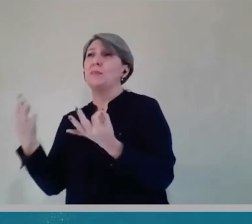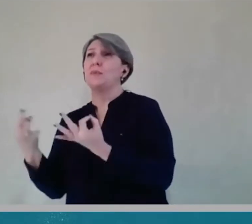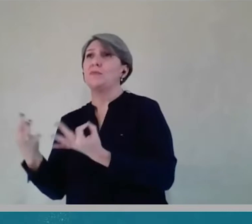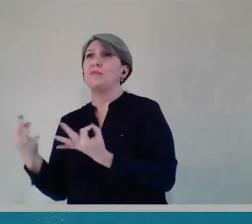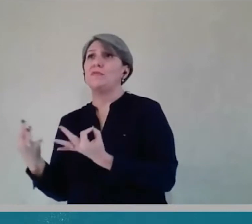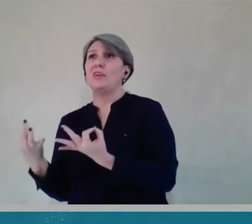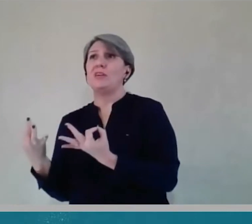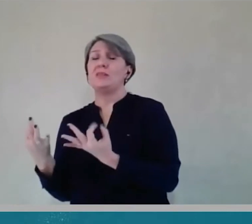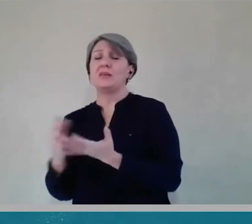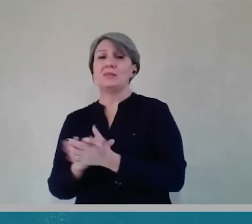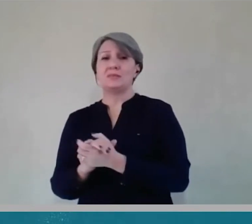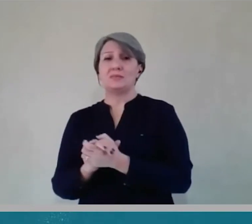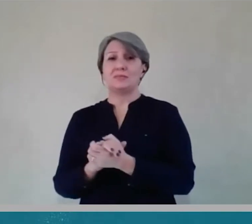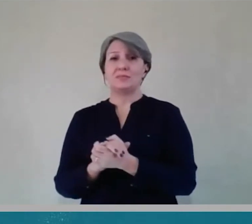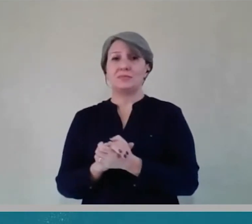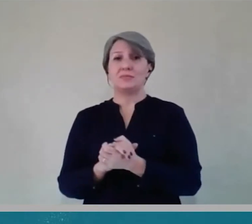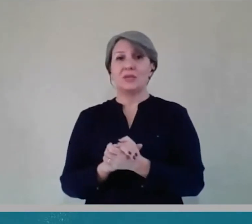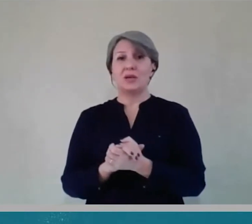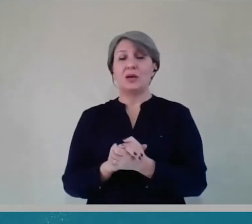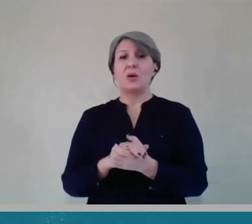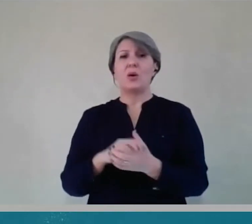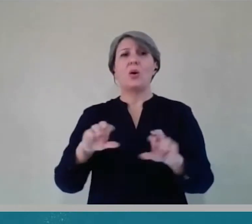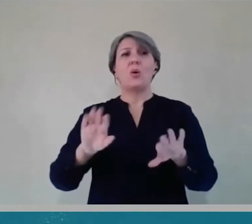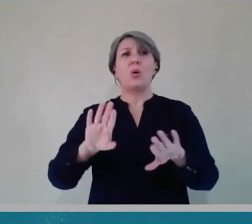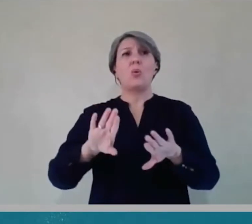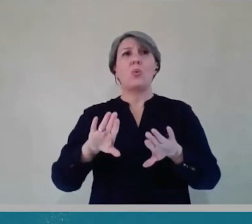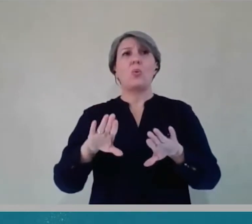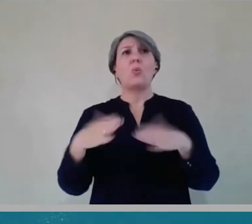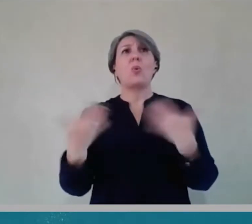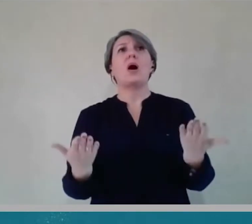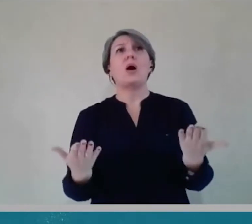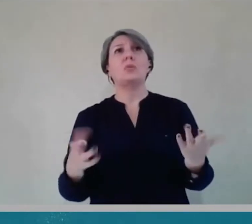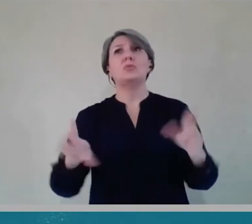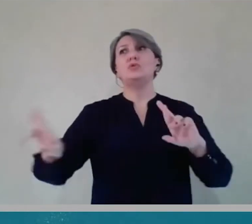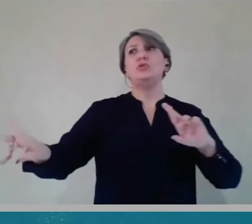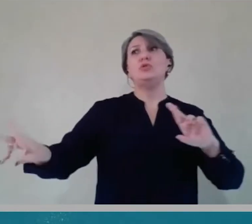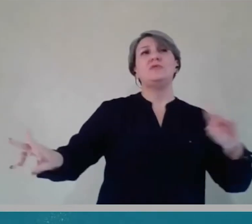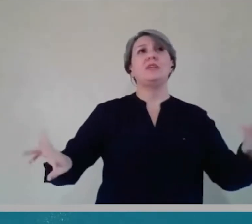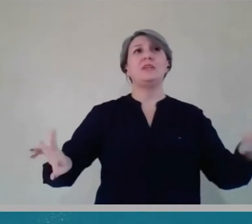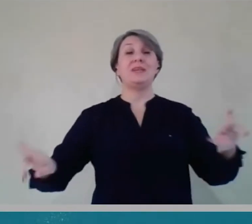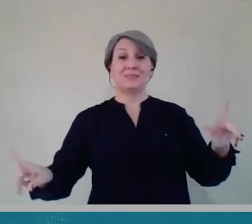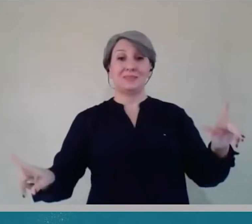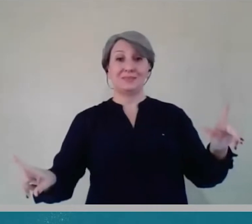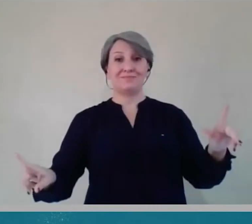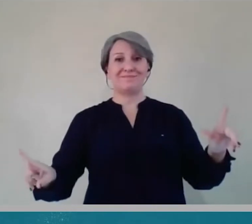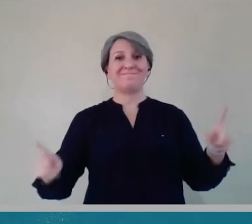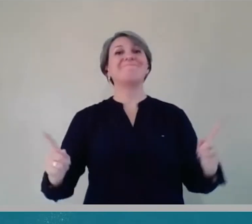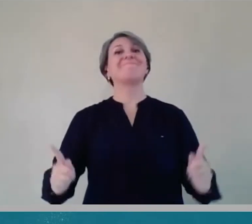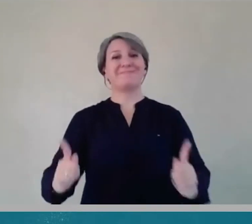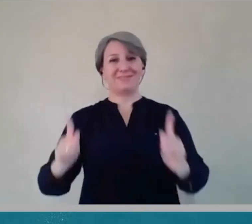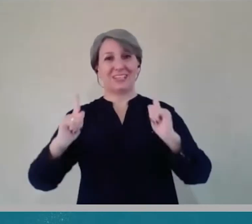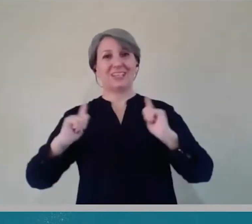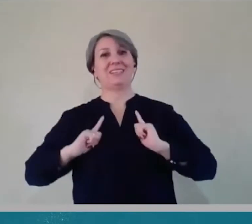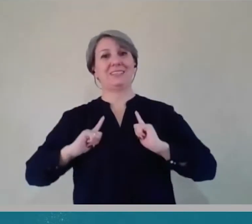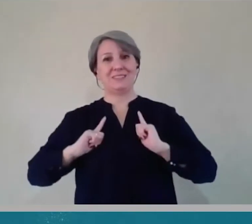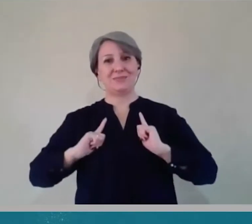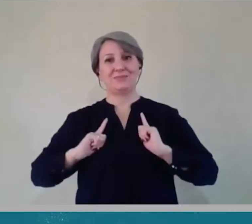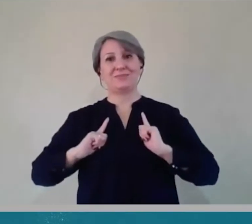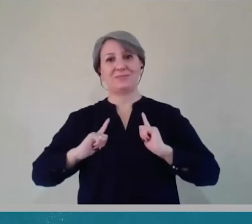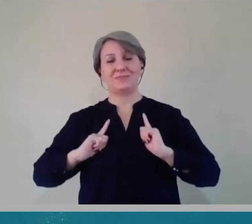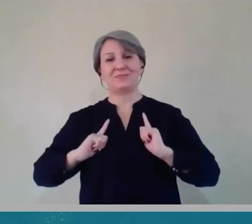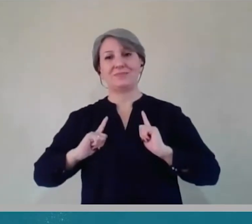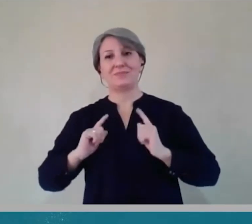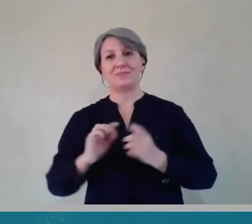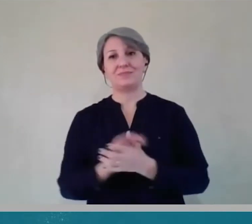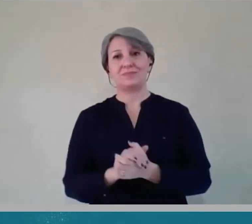não tereis galardão junto do vosso Pai Celeste. Nós temos um Pai que está no céu, está